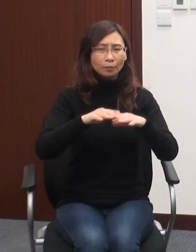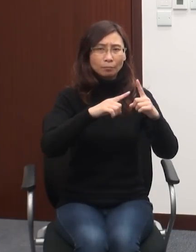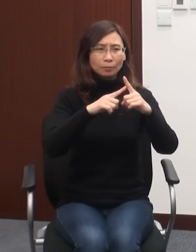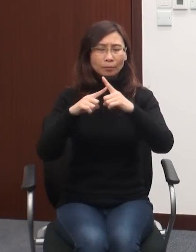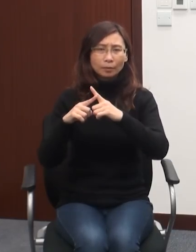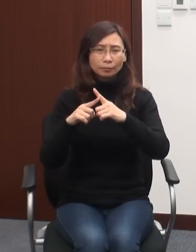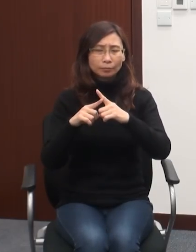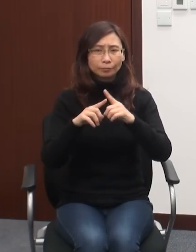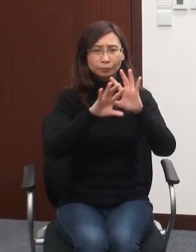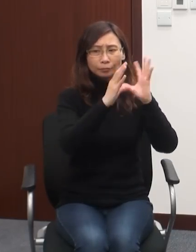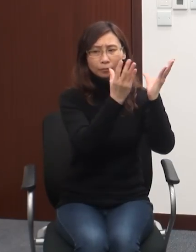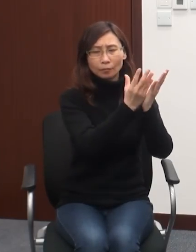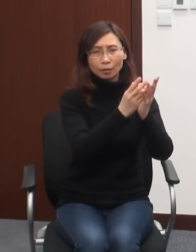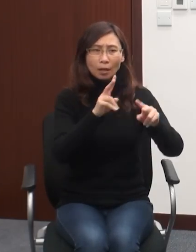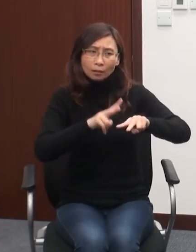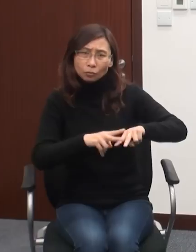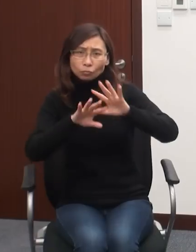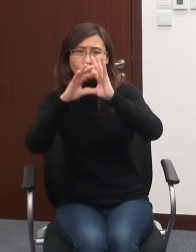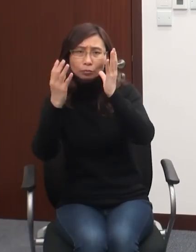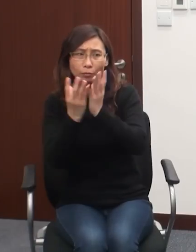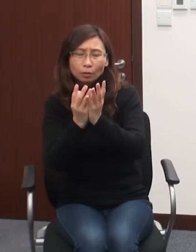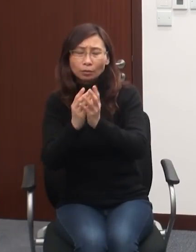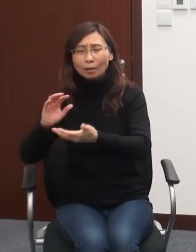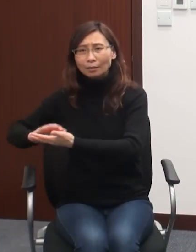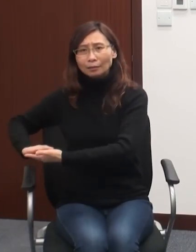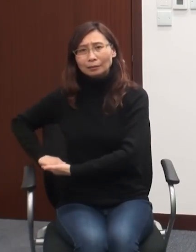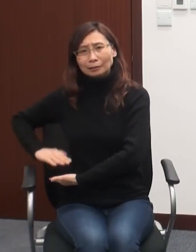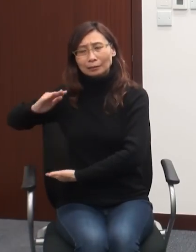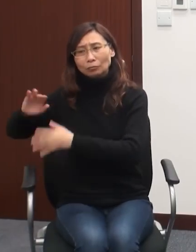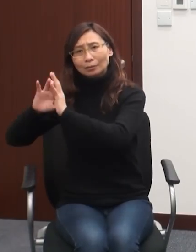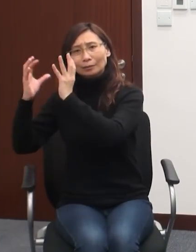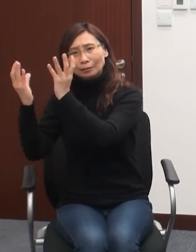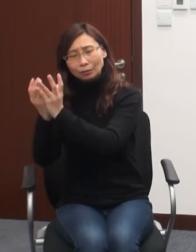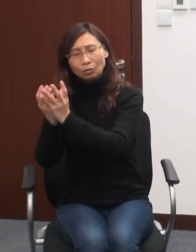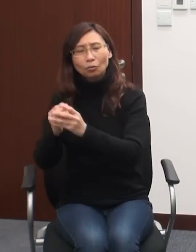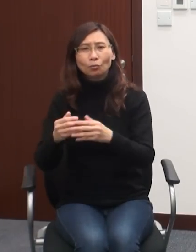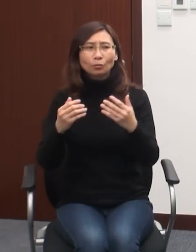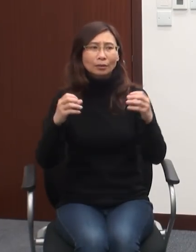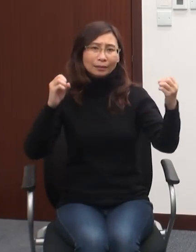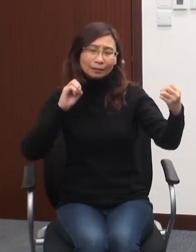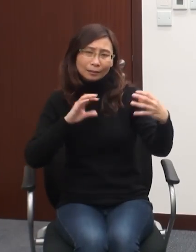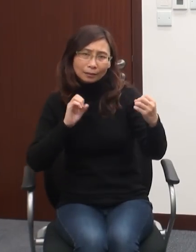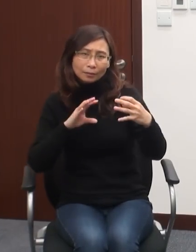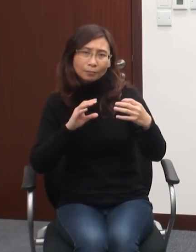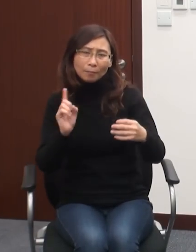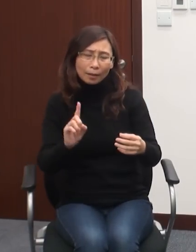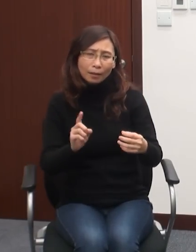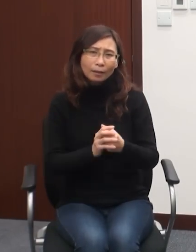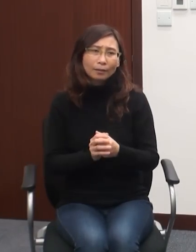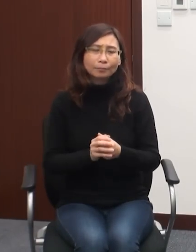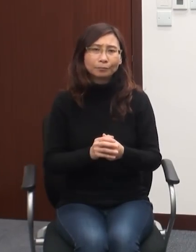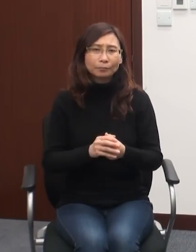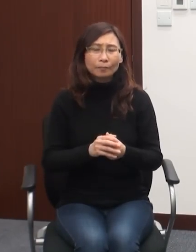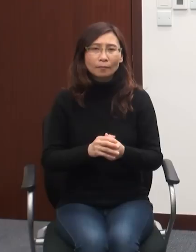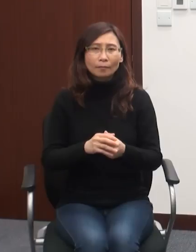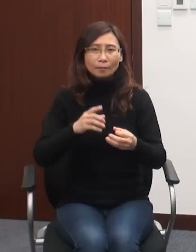產黨和有錢佬傾的時候呢，不是傾個制度的，其實傾緊人選的，即是話你有邊個人